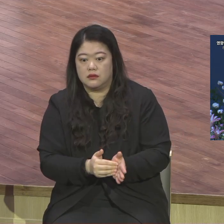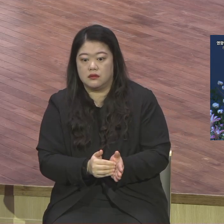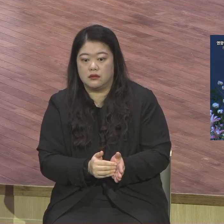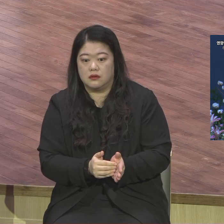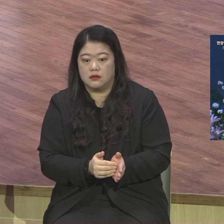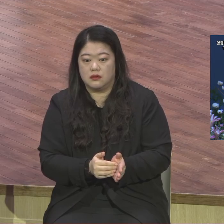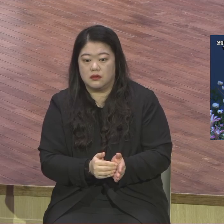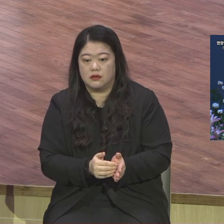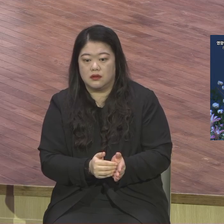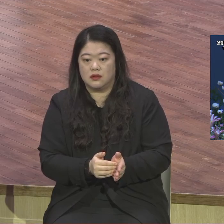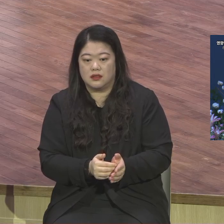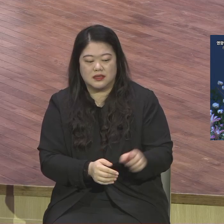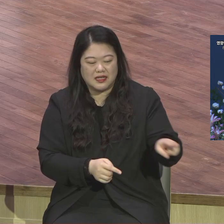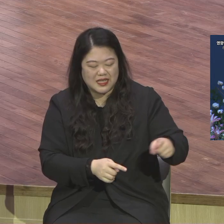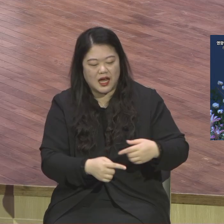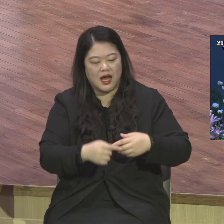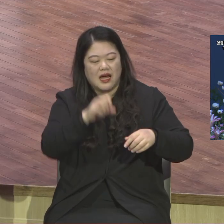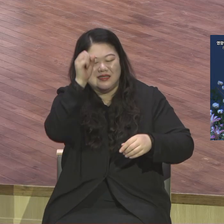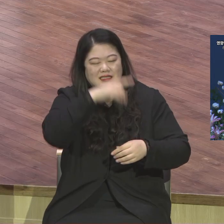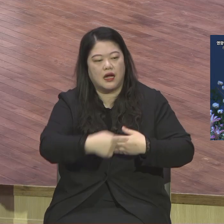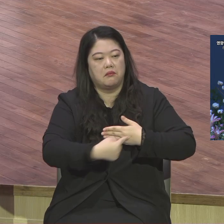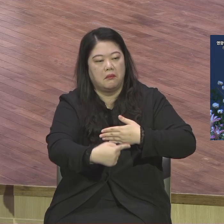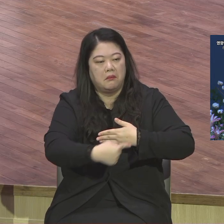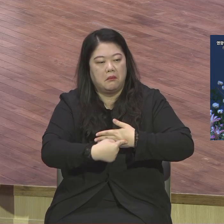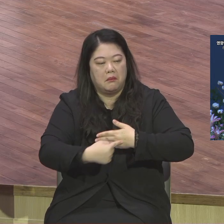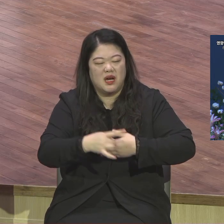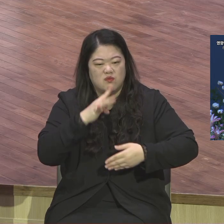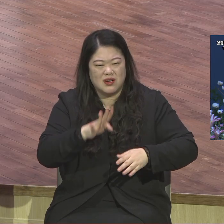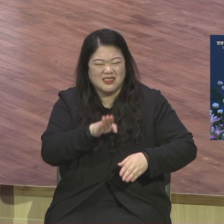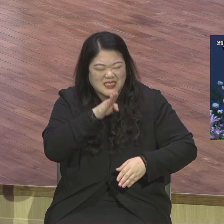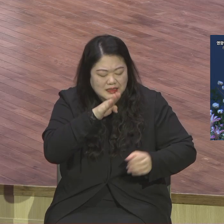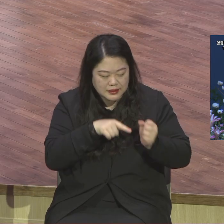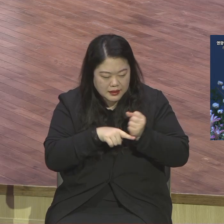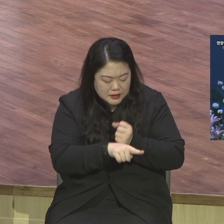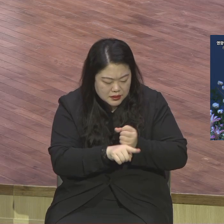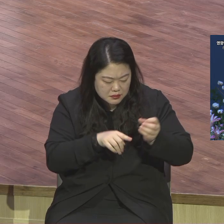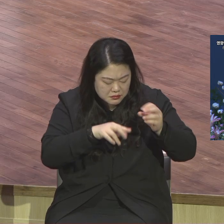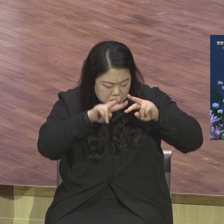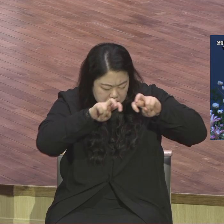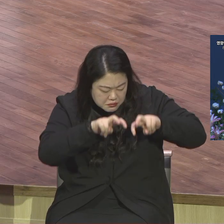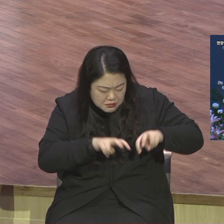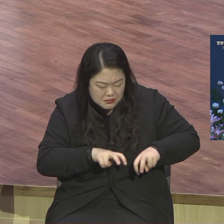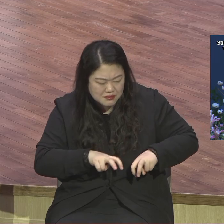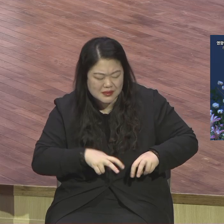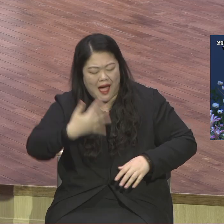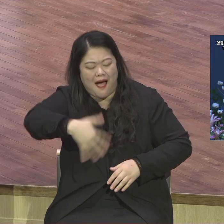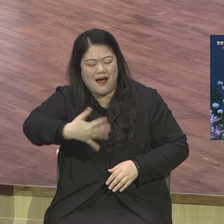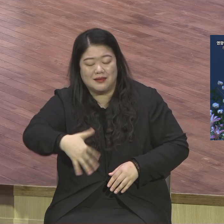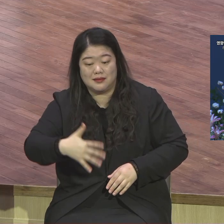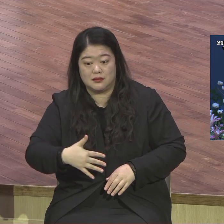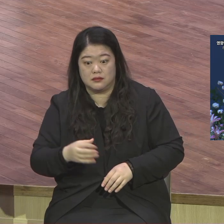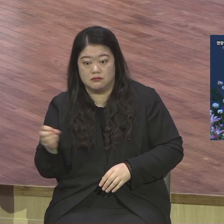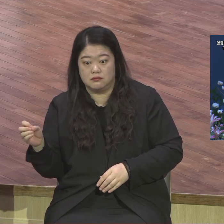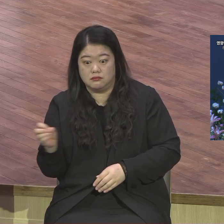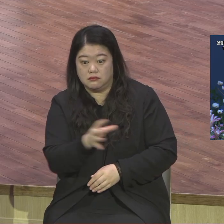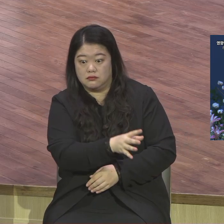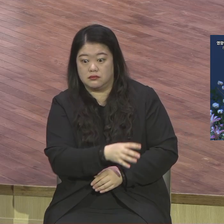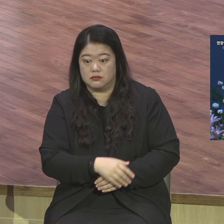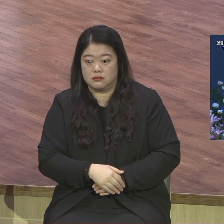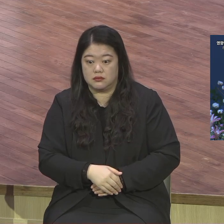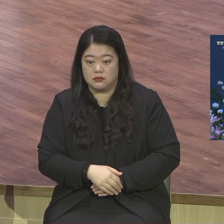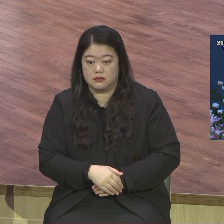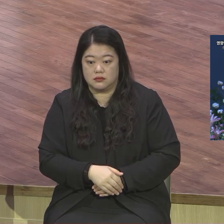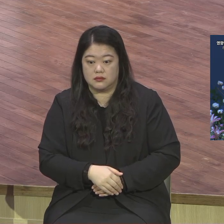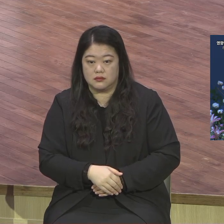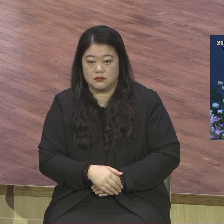전체적인 문맥을 읽지 못했다. 이 야고보서의 말씀은 믿음으로 의롭다 함을 받는다는